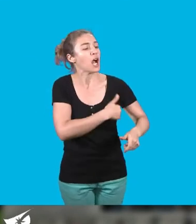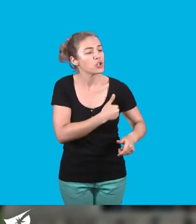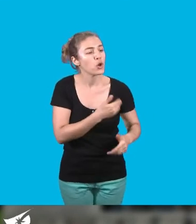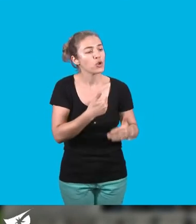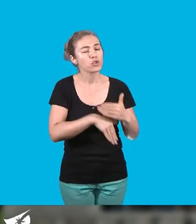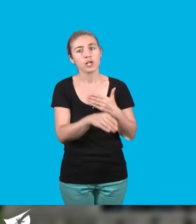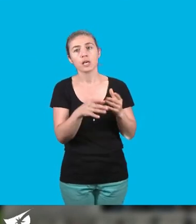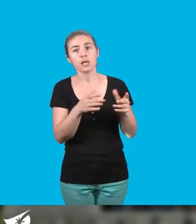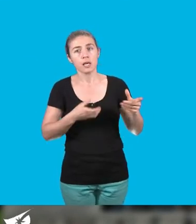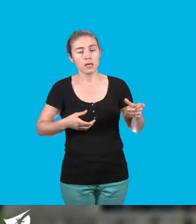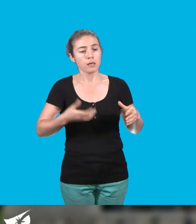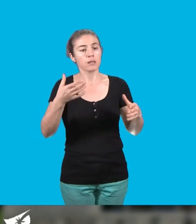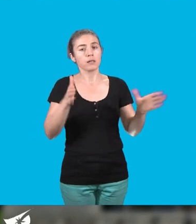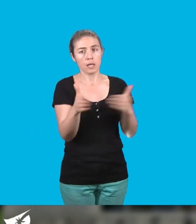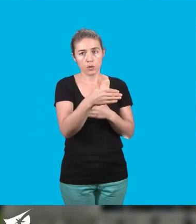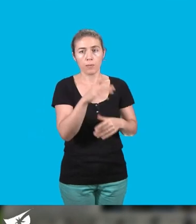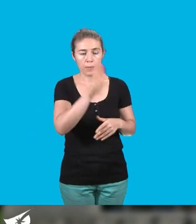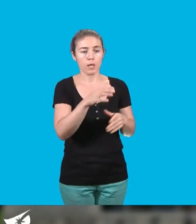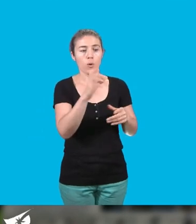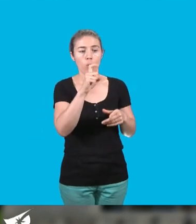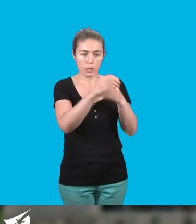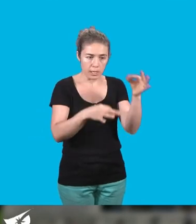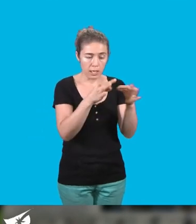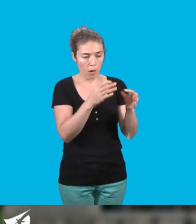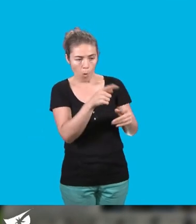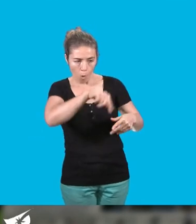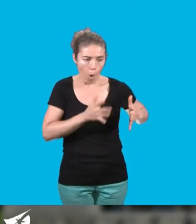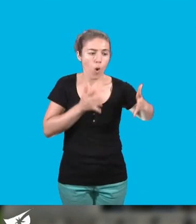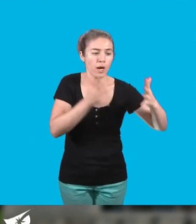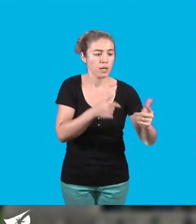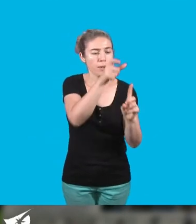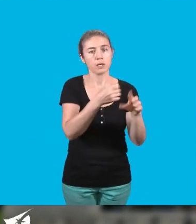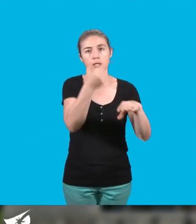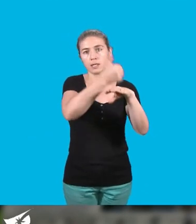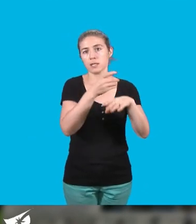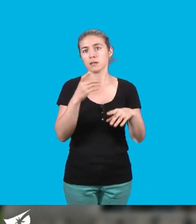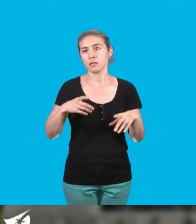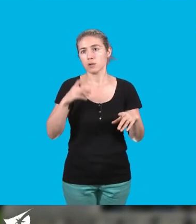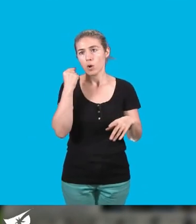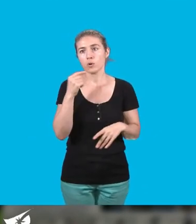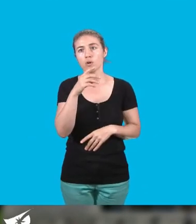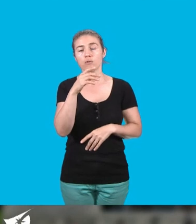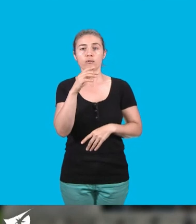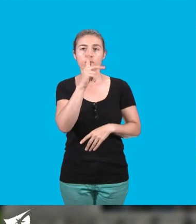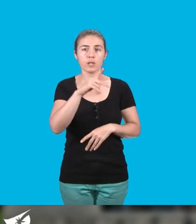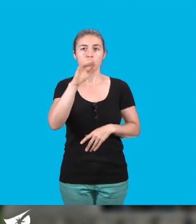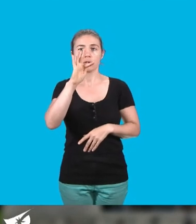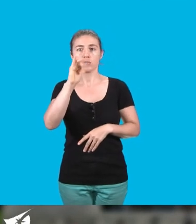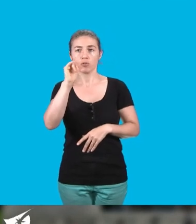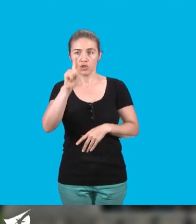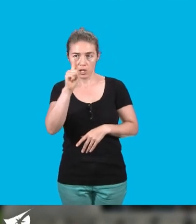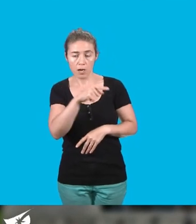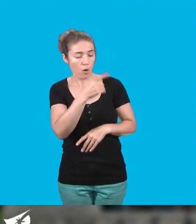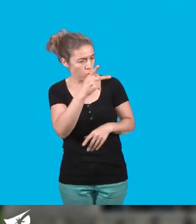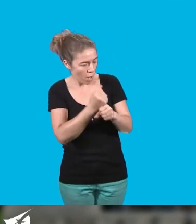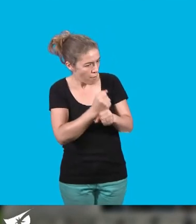du cycle de l'eau impliqués dans ce travail au long cours, son directeur Philippe Gilles, pour leur engagement sans faille, pour ce travail, comme